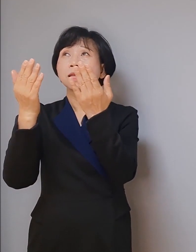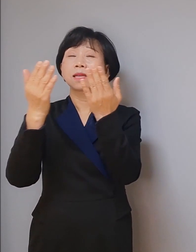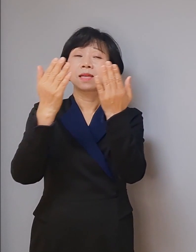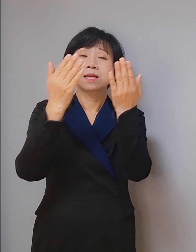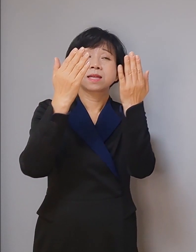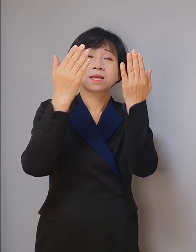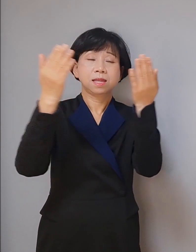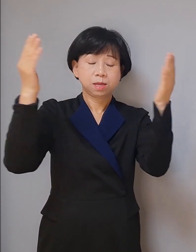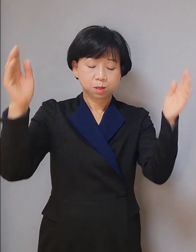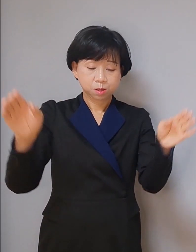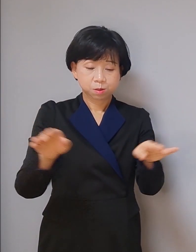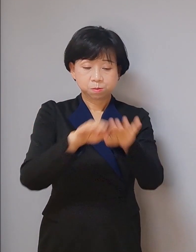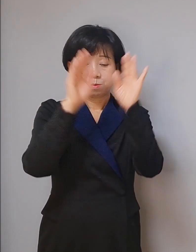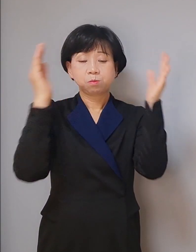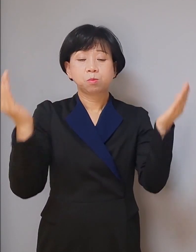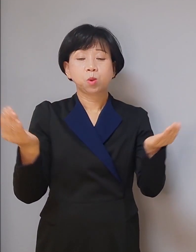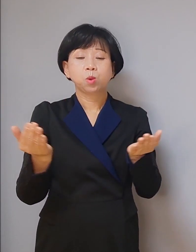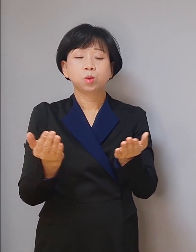돌리세